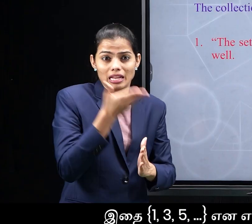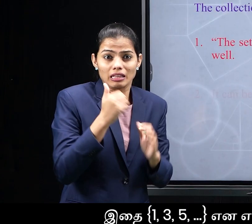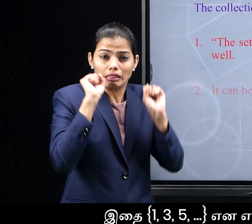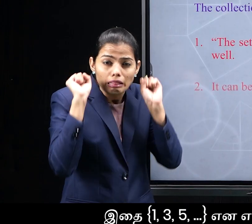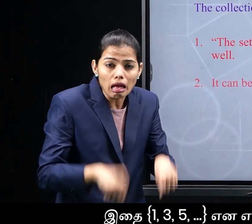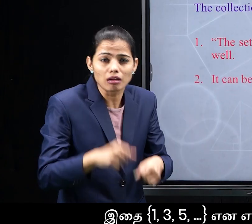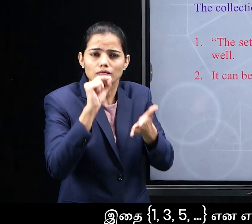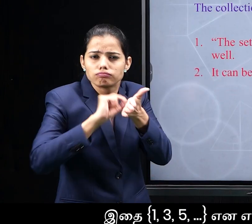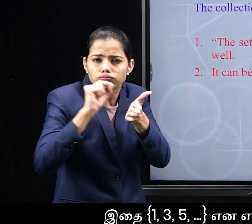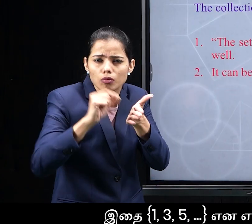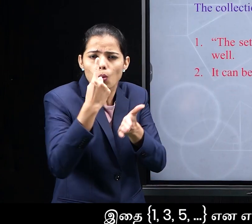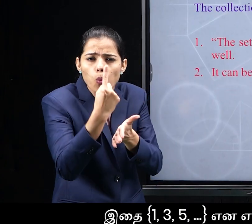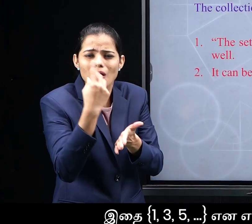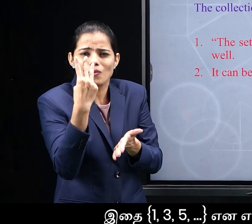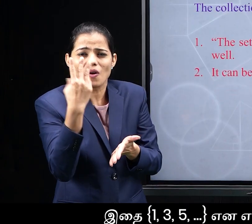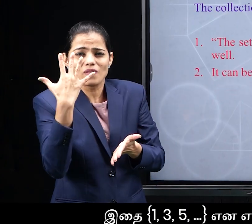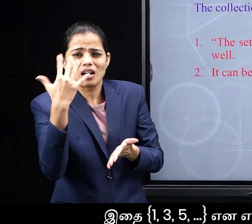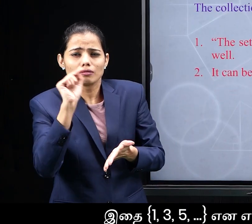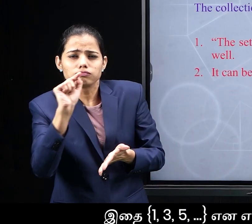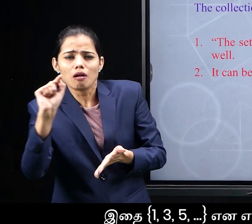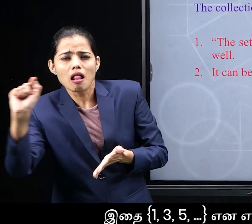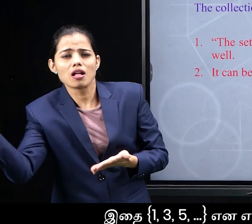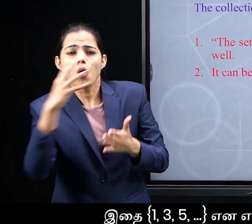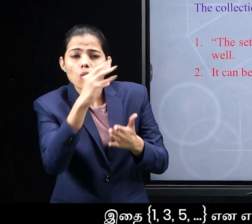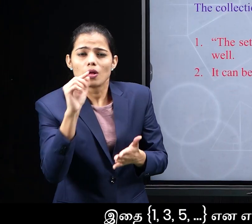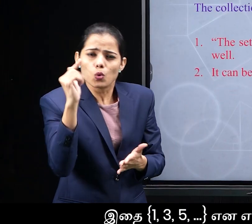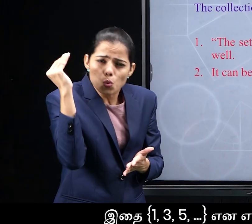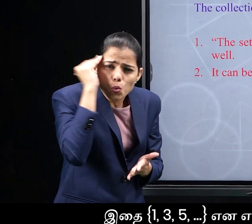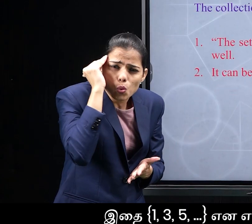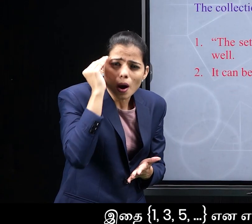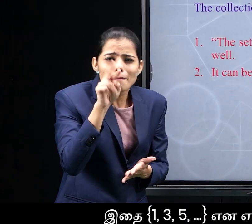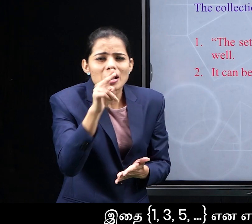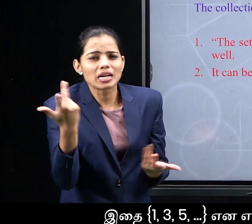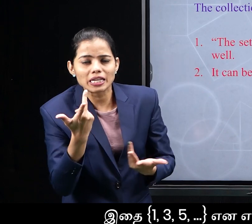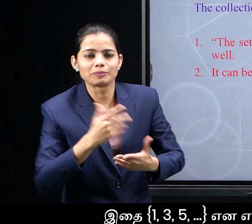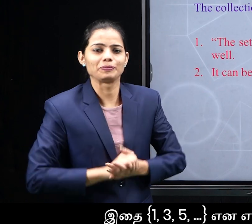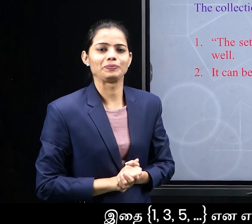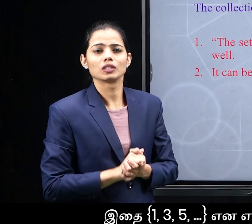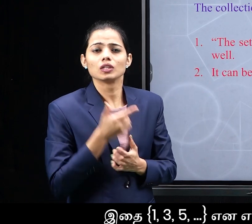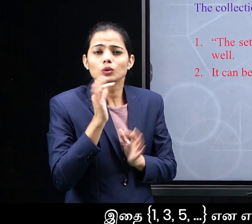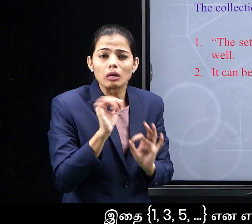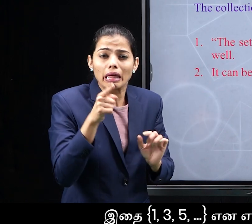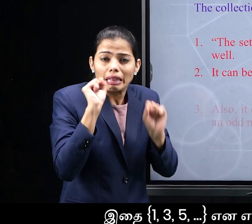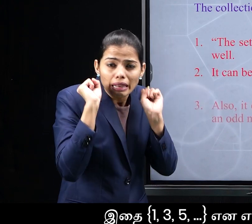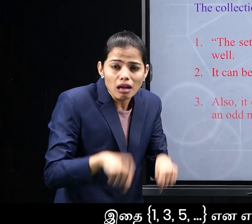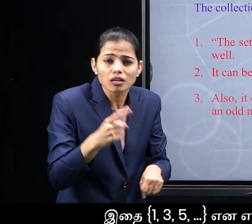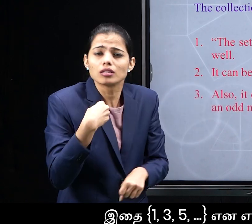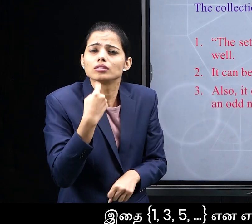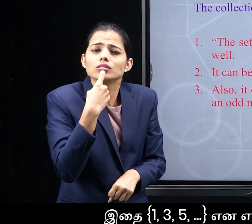2. இதை சுருள் அடைப்புக்குறிக்குள் 1, 3, 5 மற்றும் பல என எழுதலாம்.